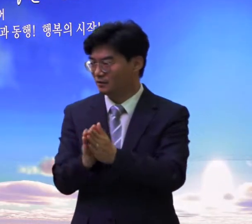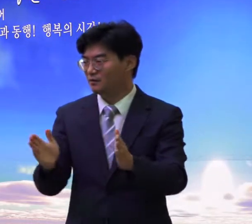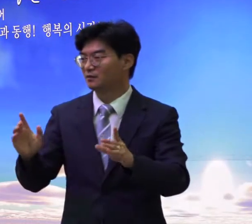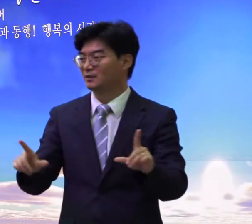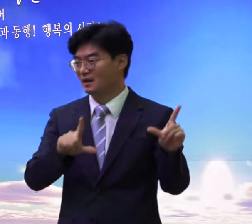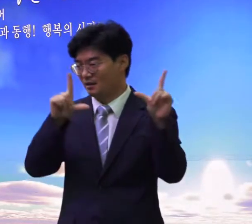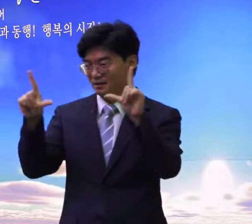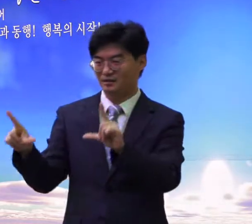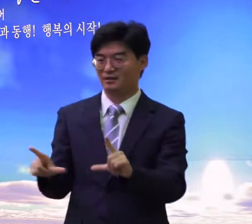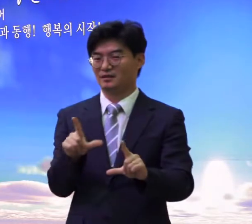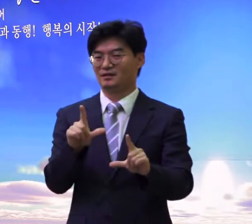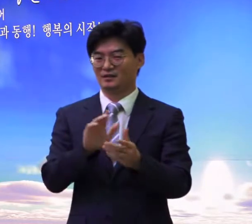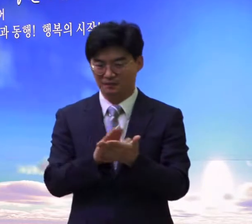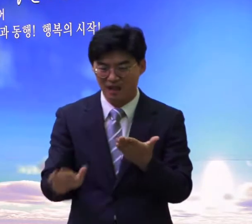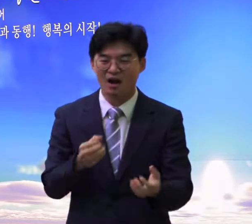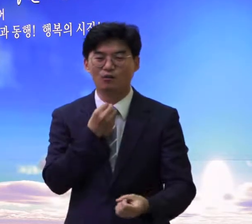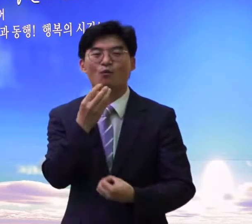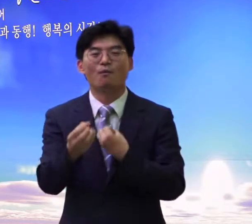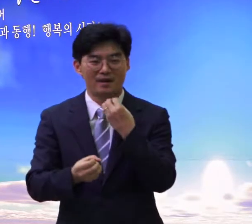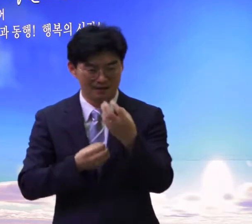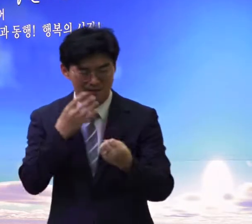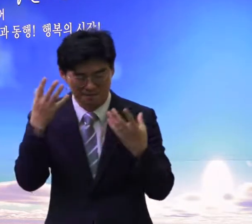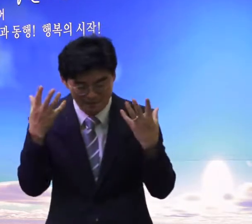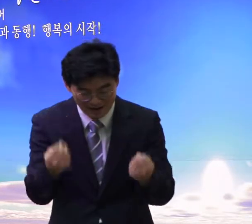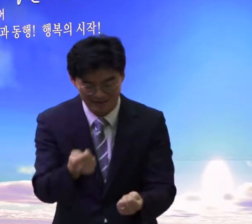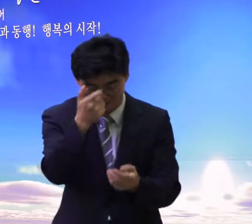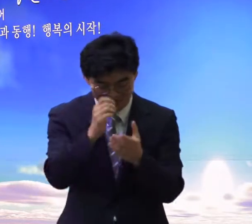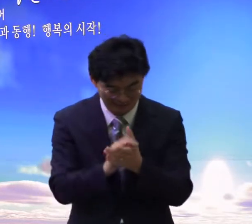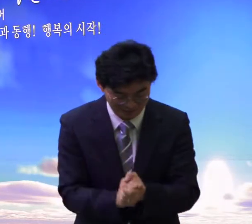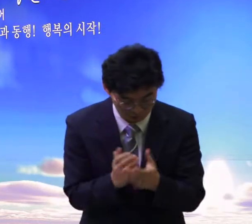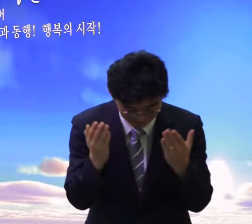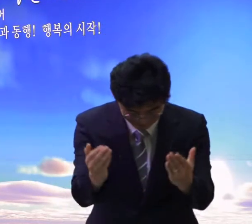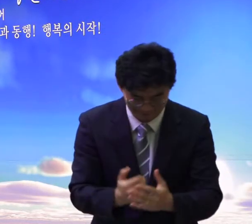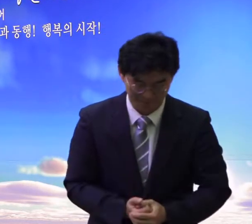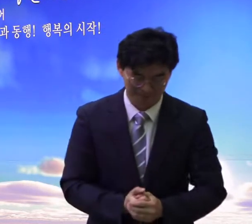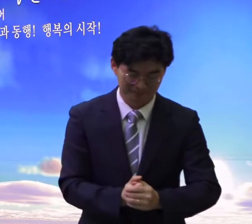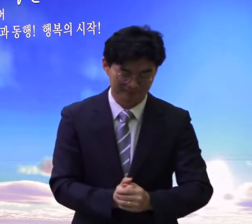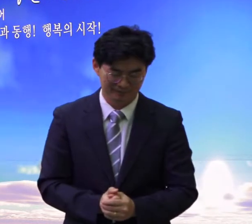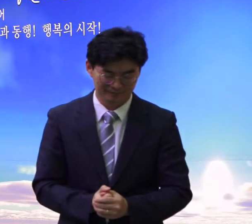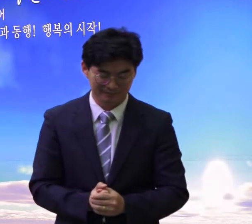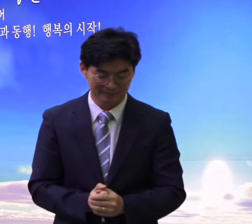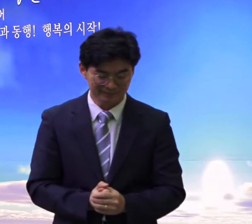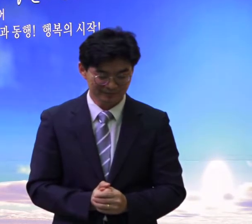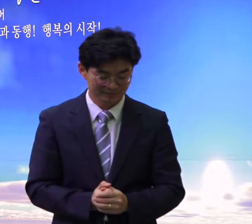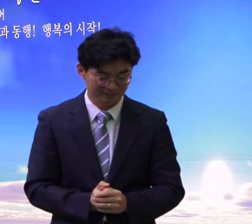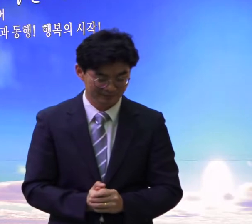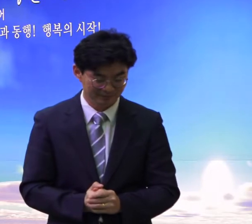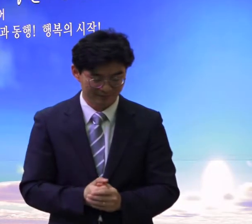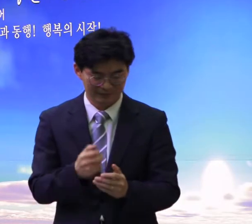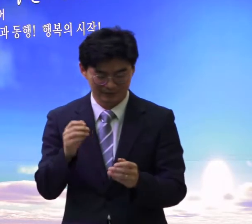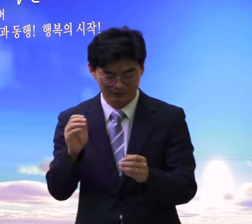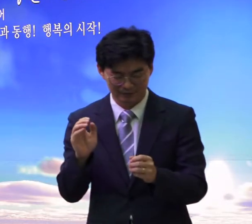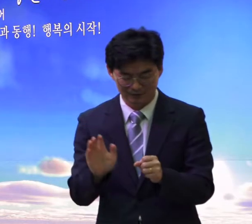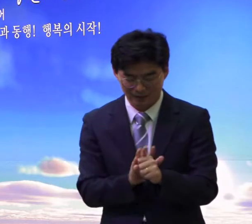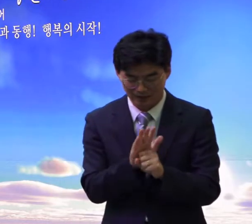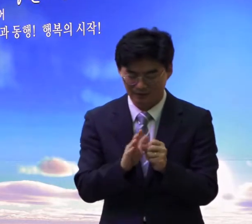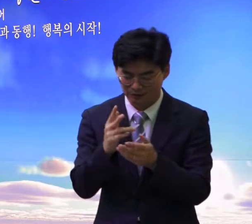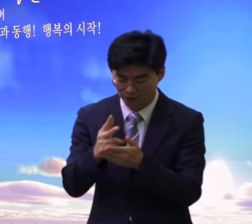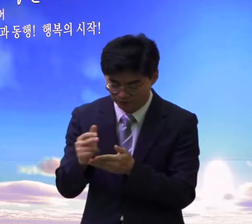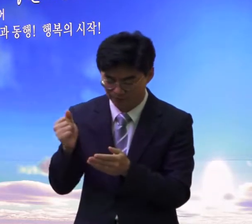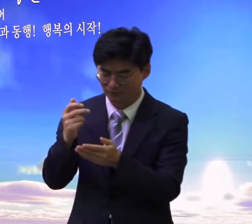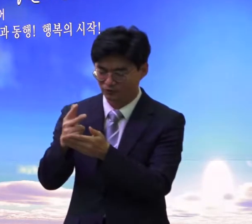고백으로 살아가는 여러분 될 수 있기를 주님의 이름으로 축복합니다. 기도하겠습니다. 사랑의 주님,